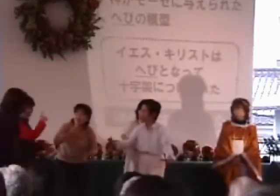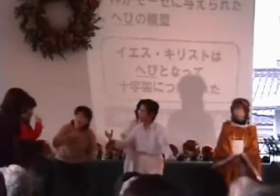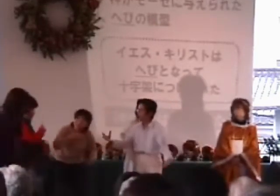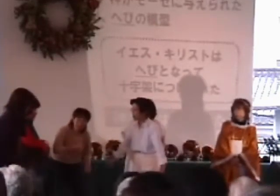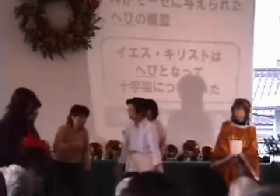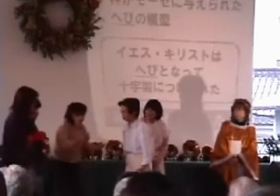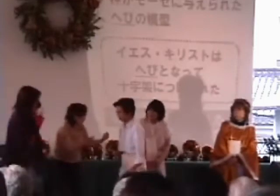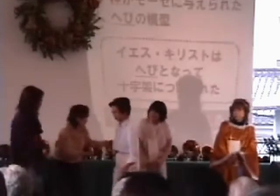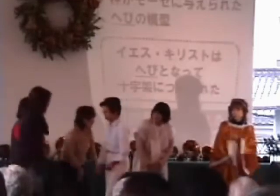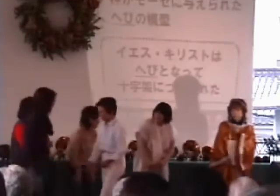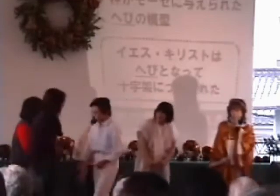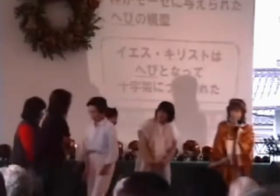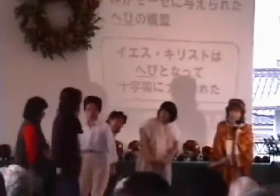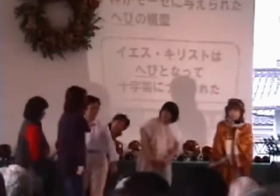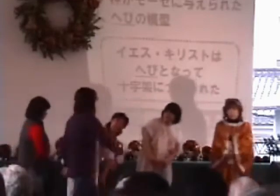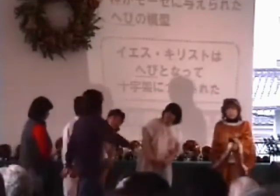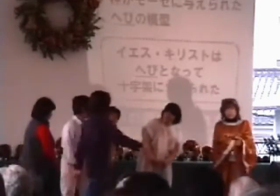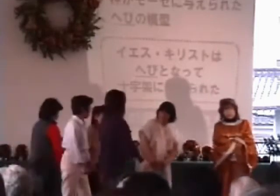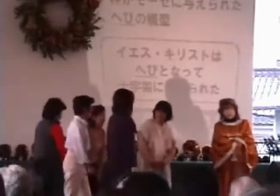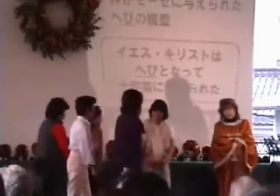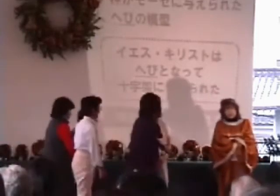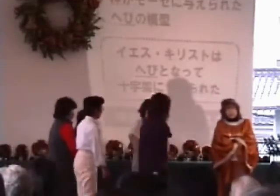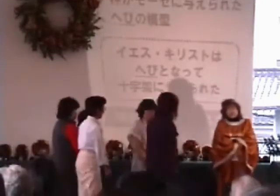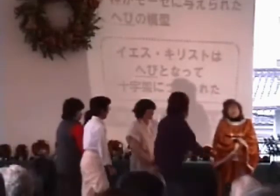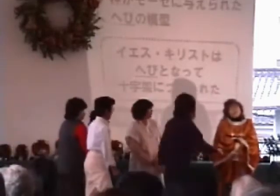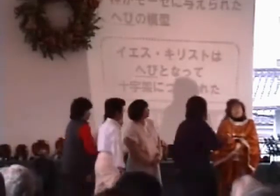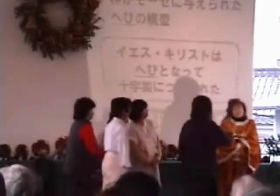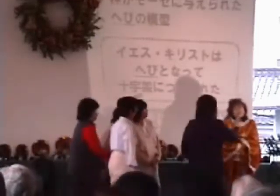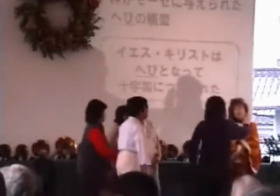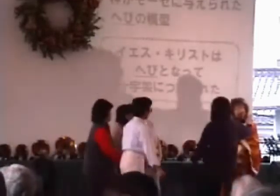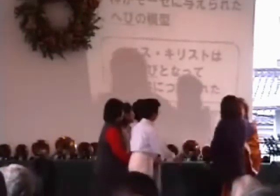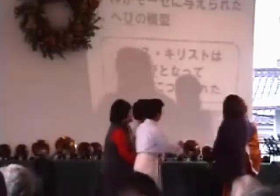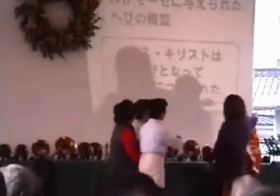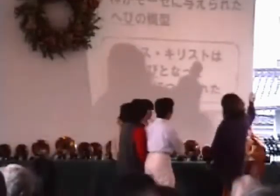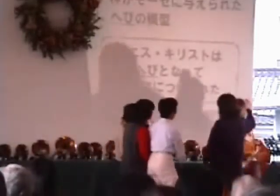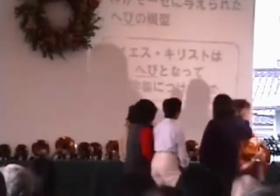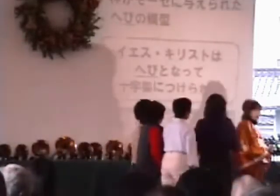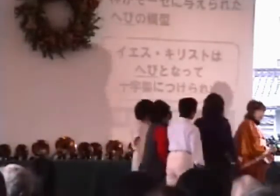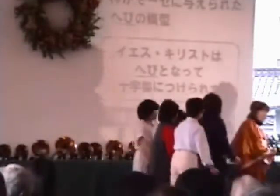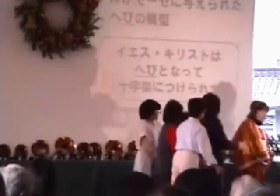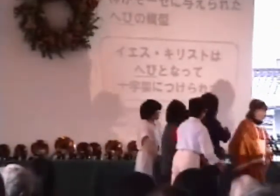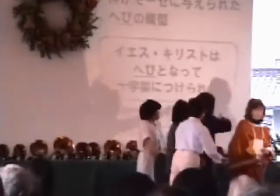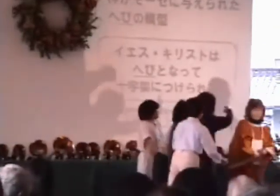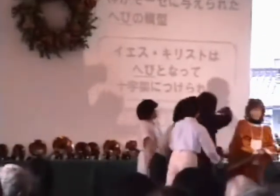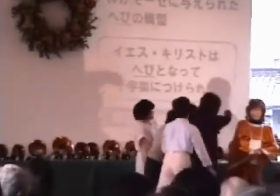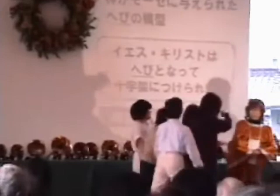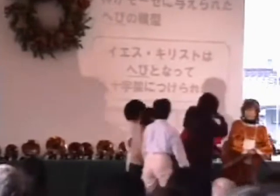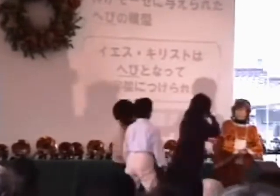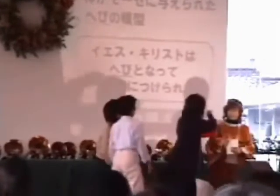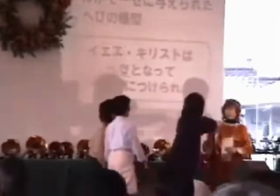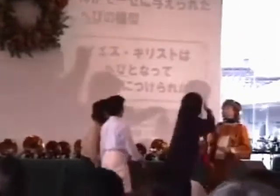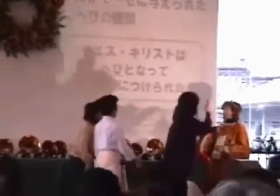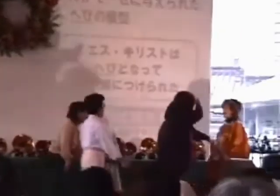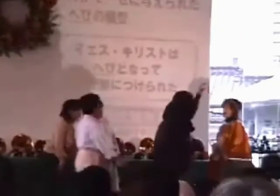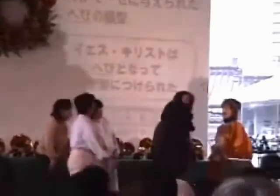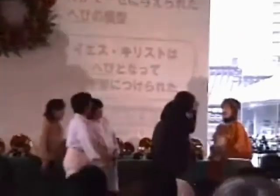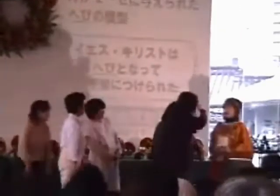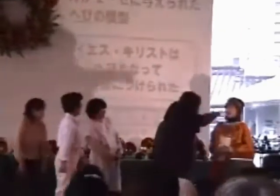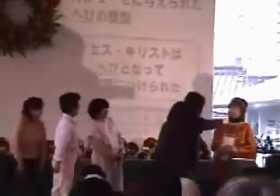。実はさまざまな神様の恵みを受けていたイスラエル人ですが、もうモーセ、あ